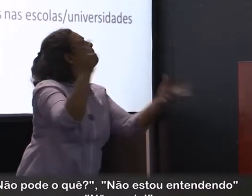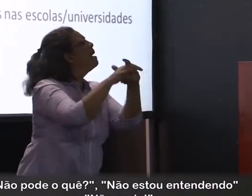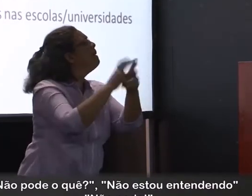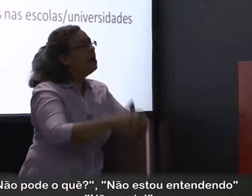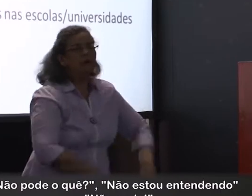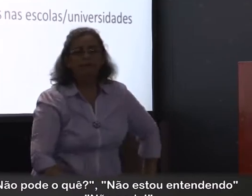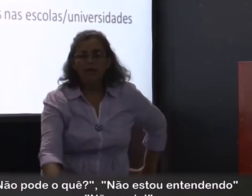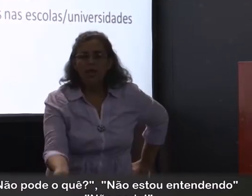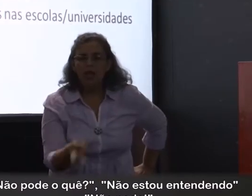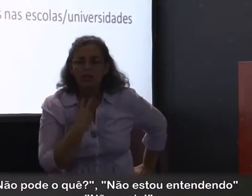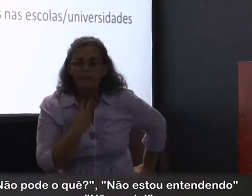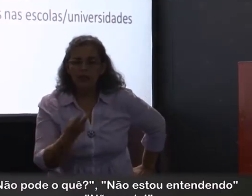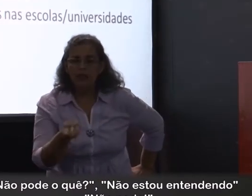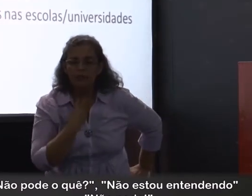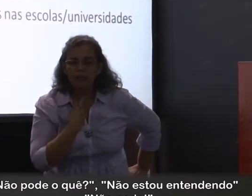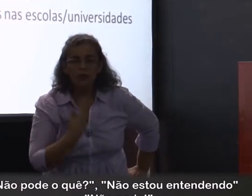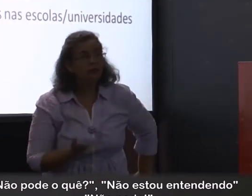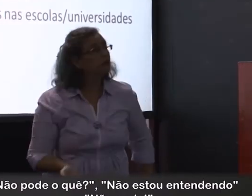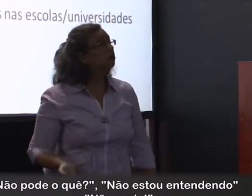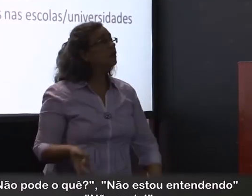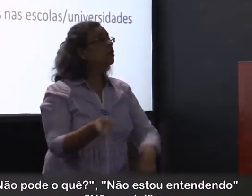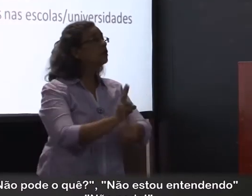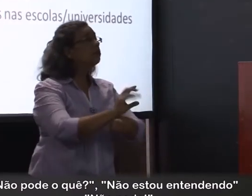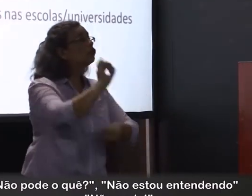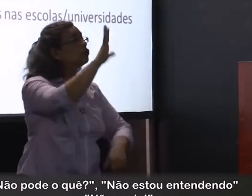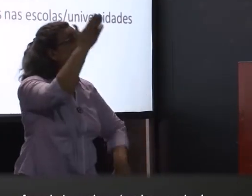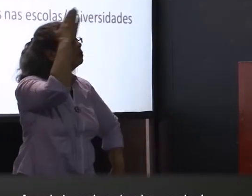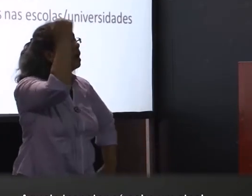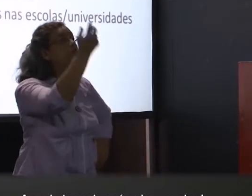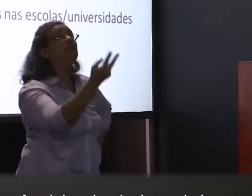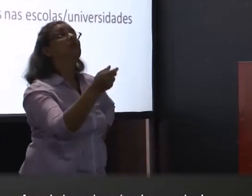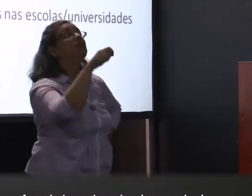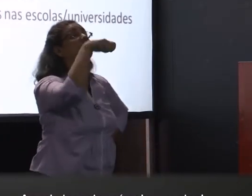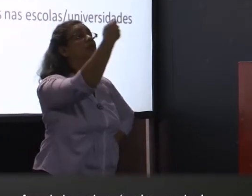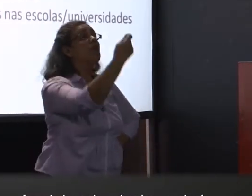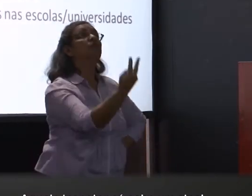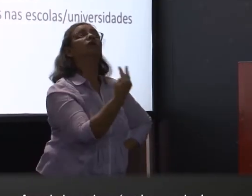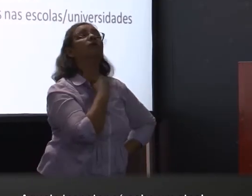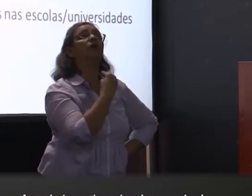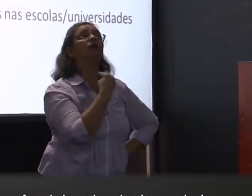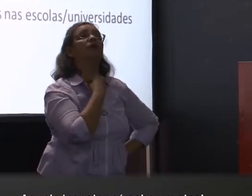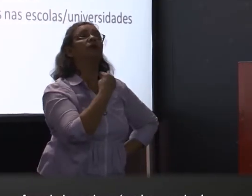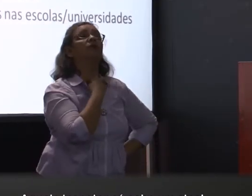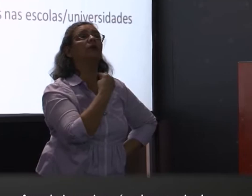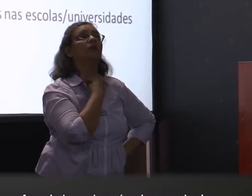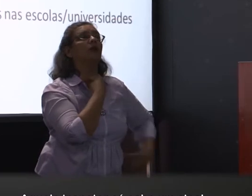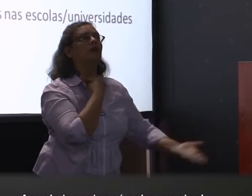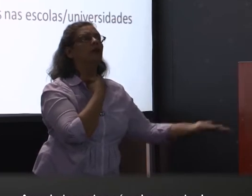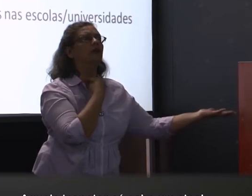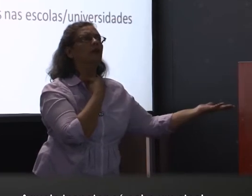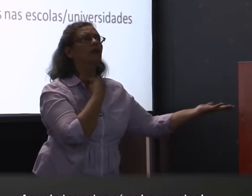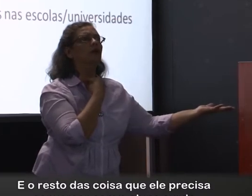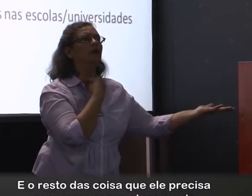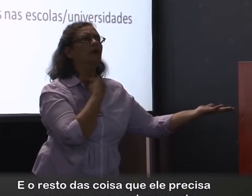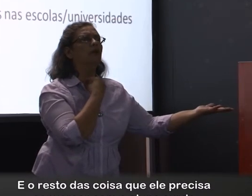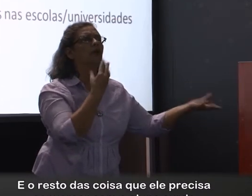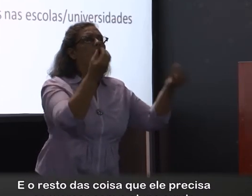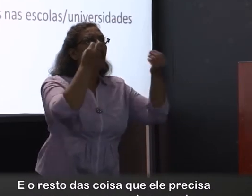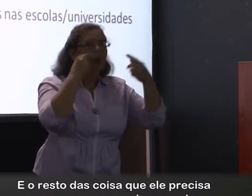você não está entendendo, eu quero conversar com você. Não pode. Ele só sabe um sinal, aquele inspetor só sabe um sinal, só sabe o sinal de não pode.